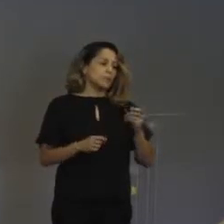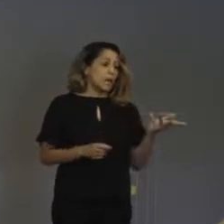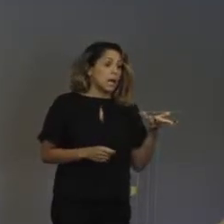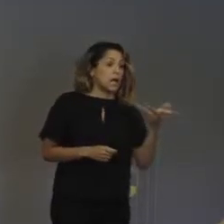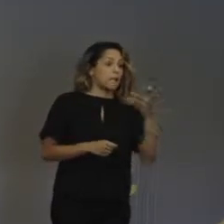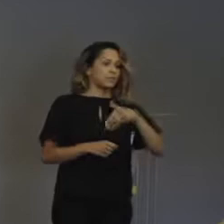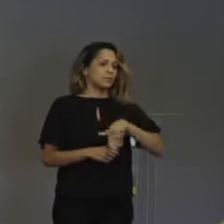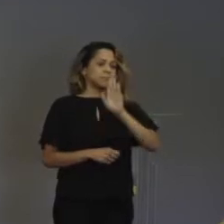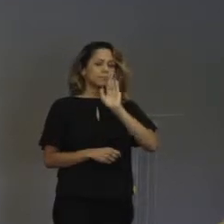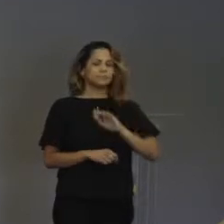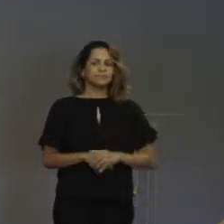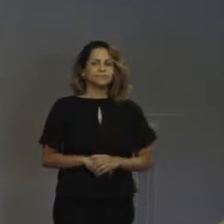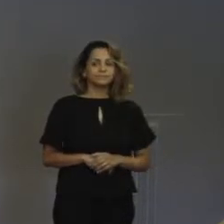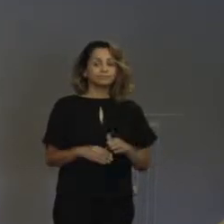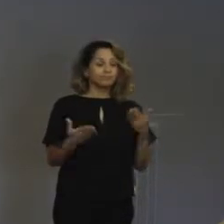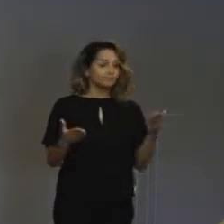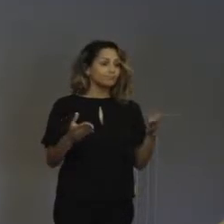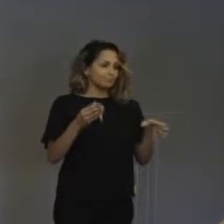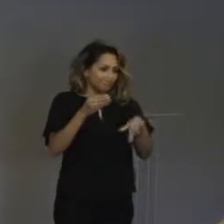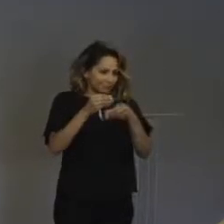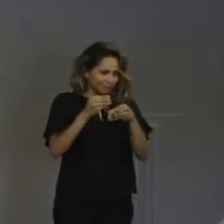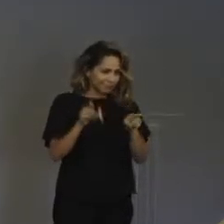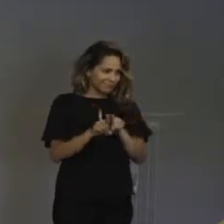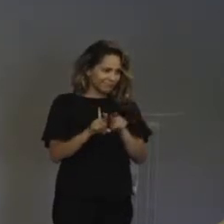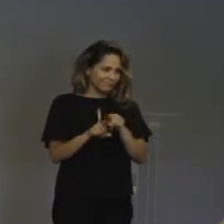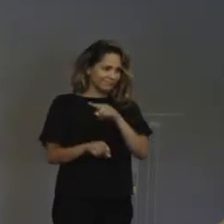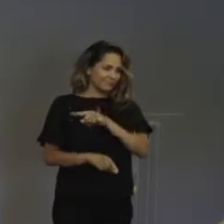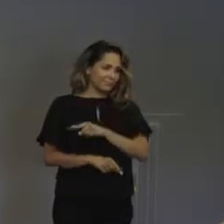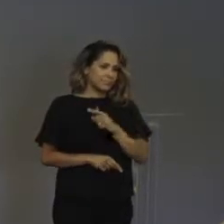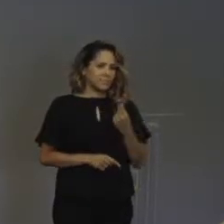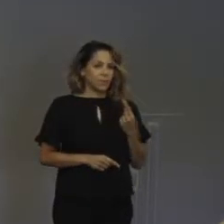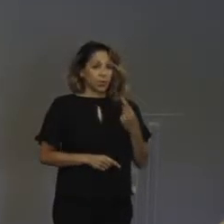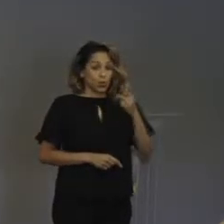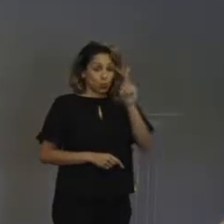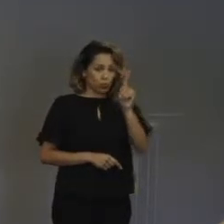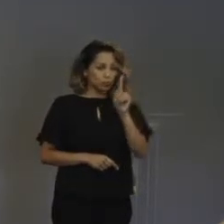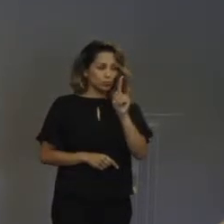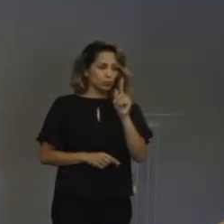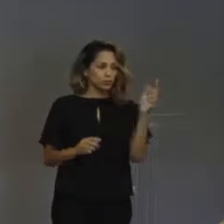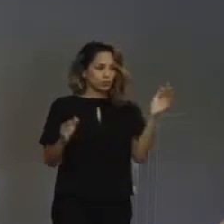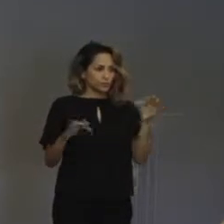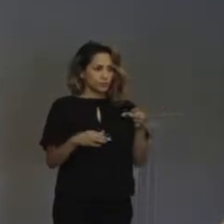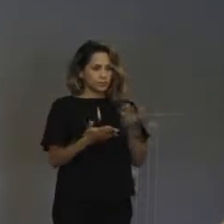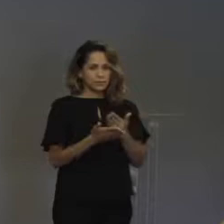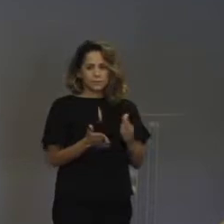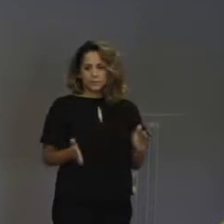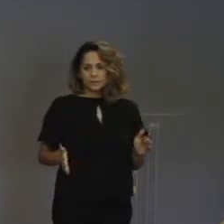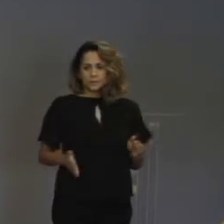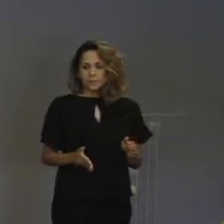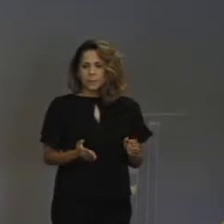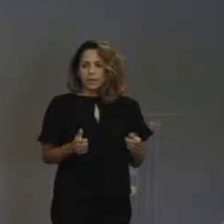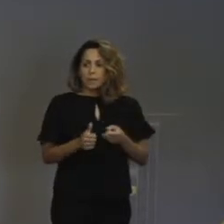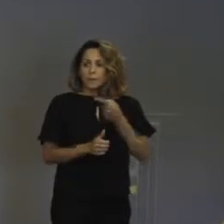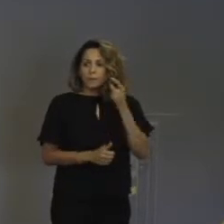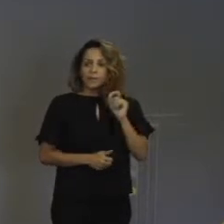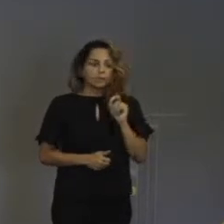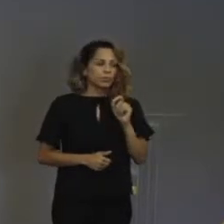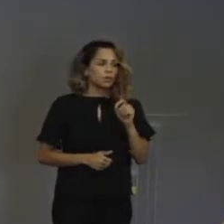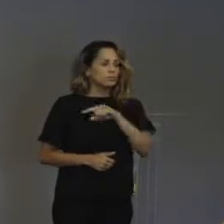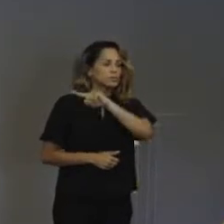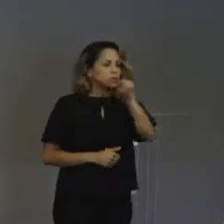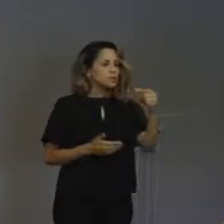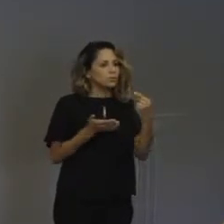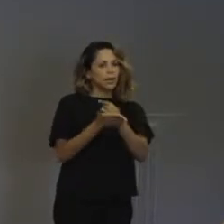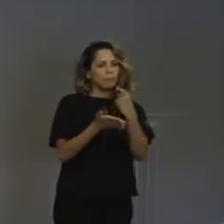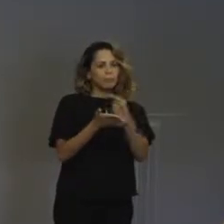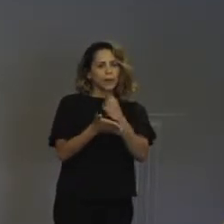eu vou, então, pegar esse gancho para fazer uma consideração final. Primeiro, eu queria falar para todos que propuseram